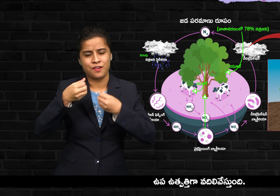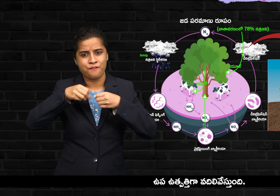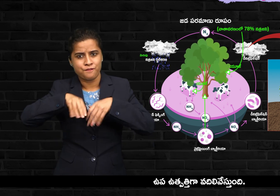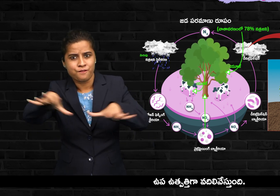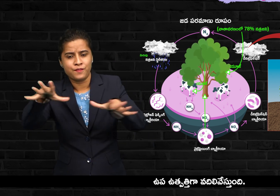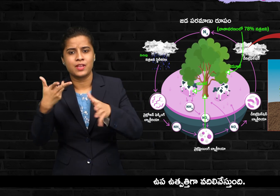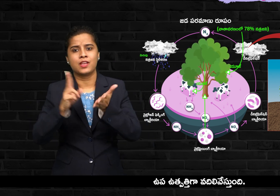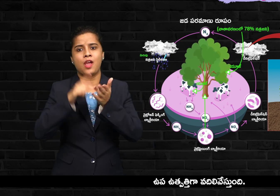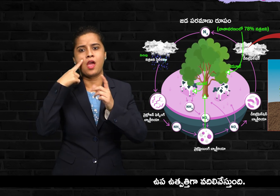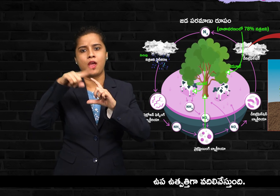వదిలేస్తుంది.